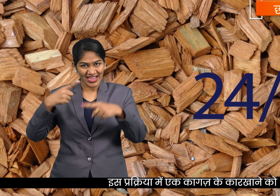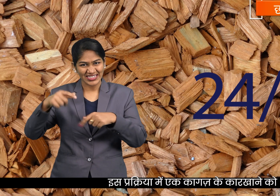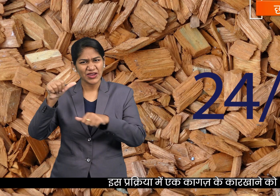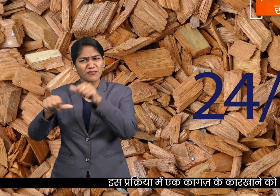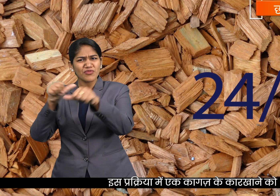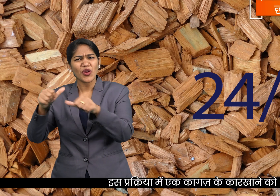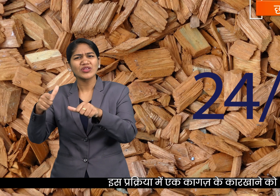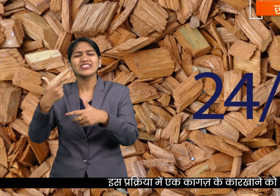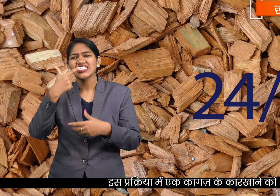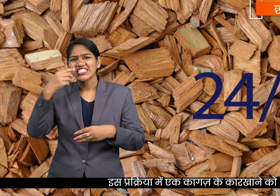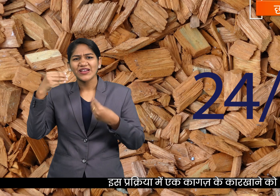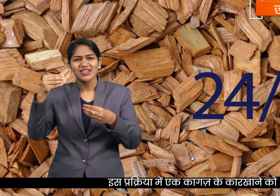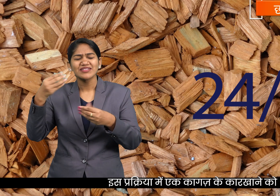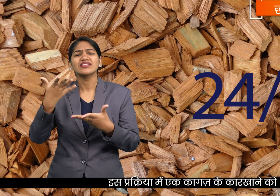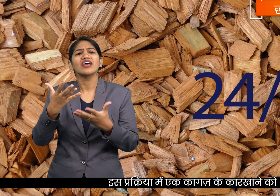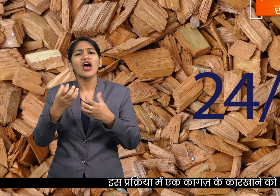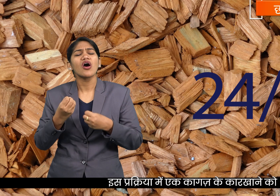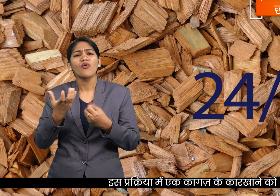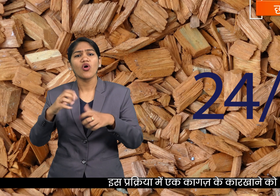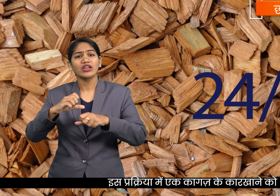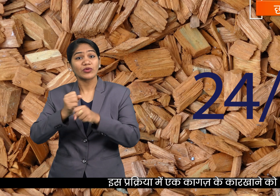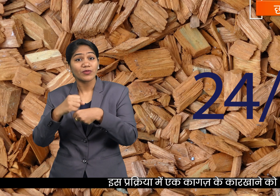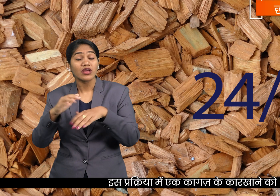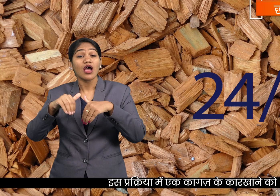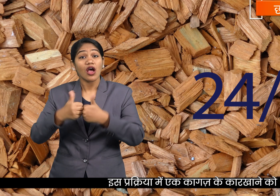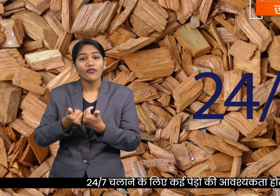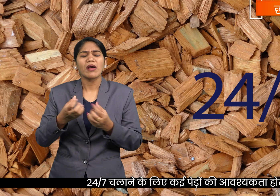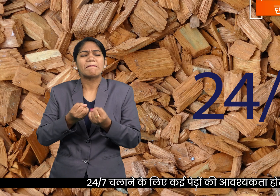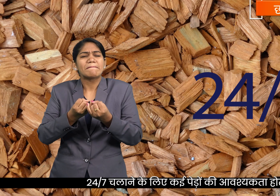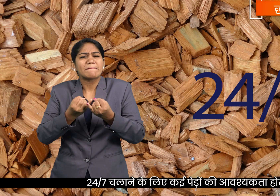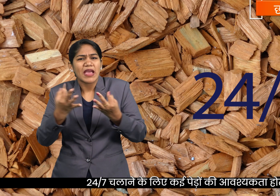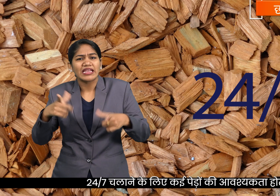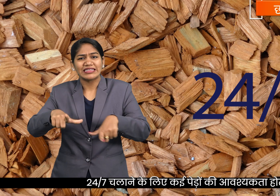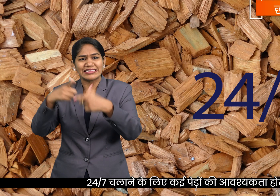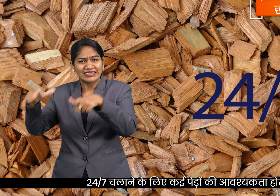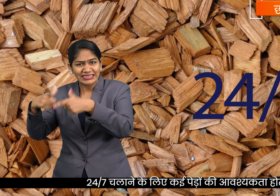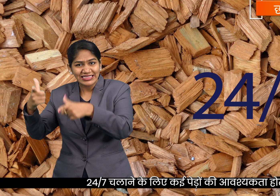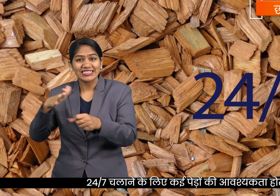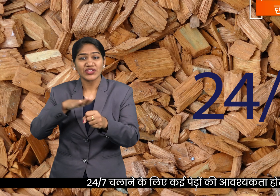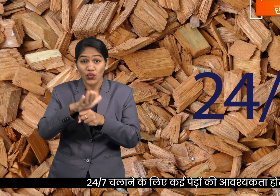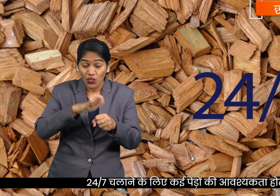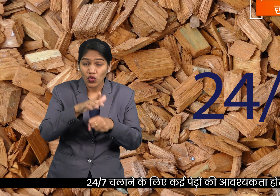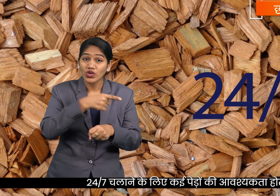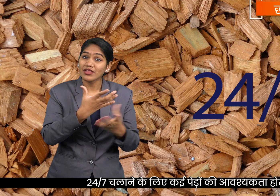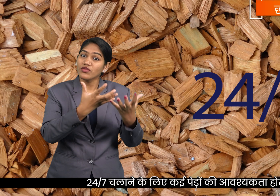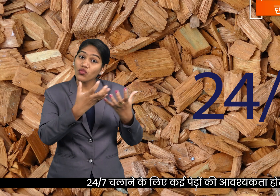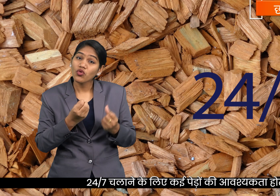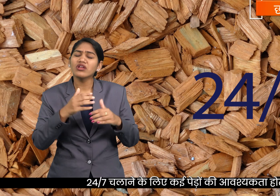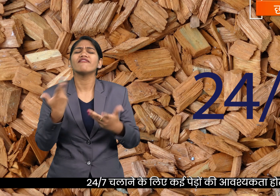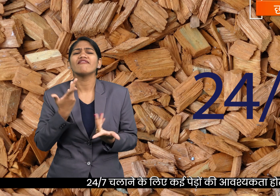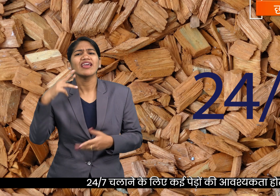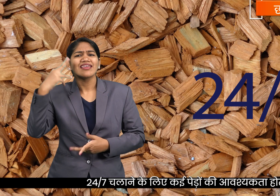इस प्रक्रिया में एक कागज के कारखाने को 24 घंटे सातों दिन चलाने के